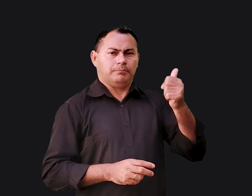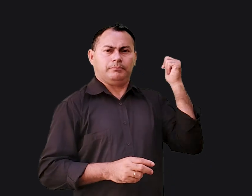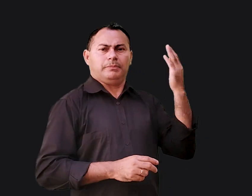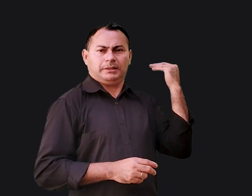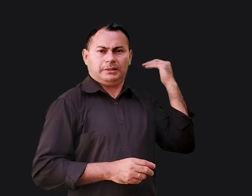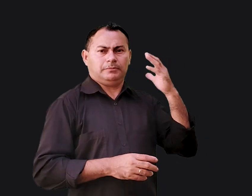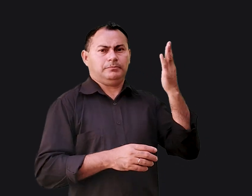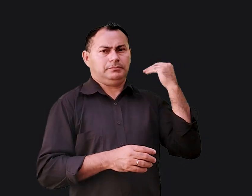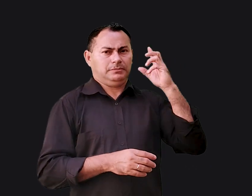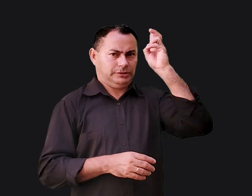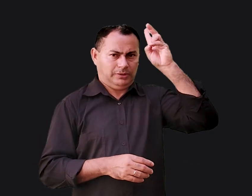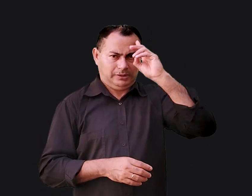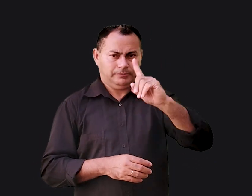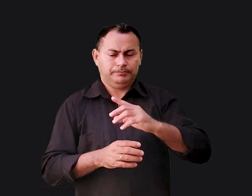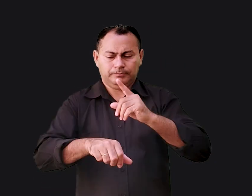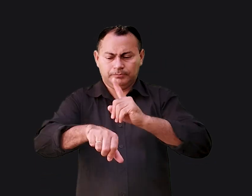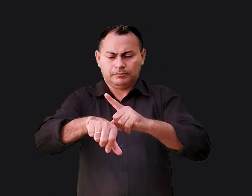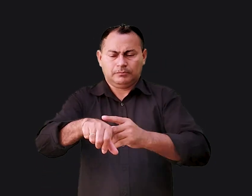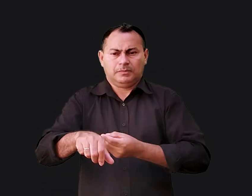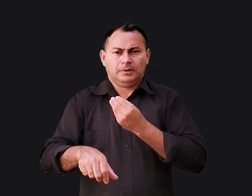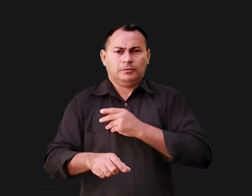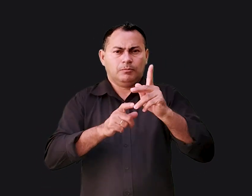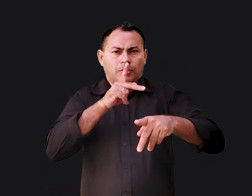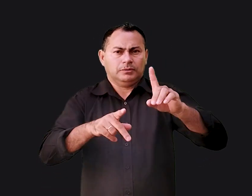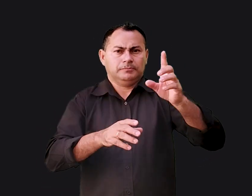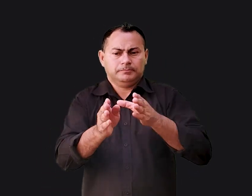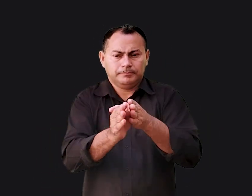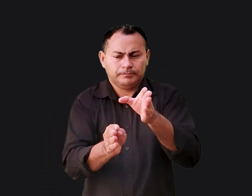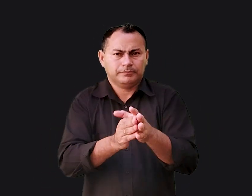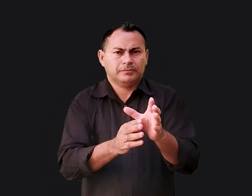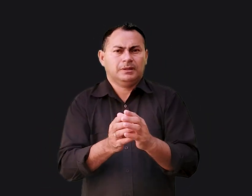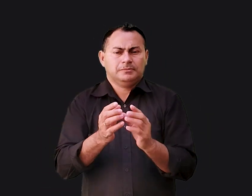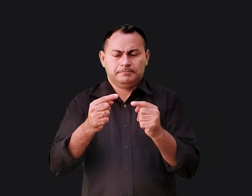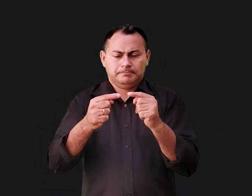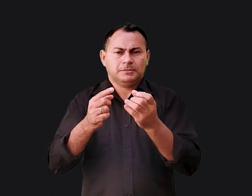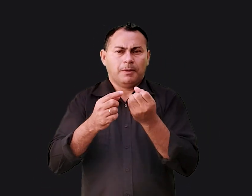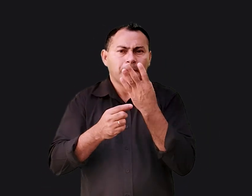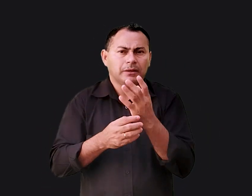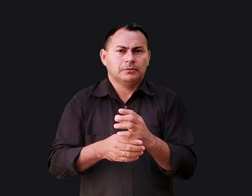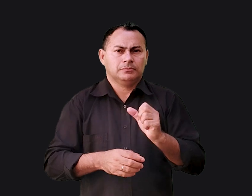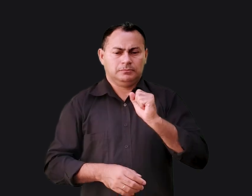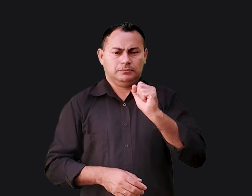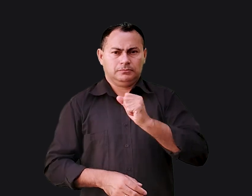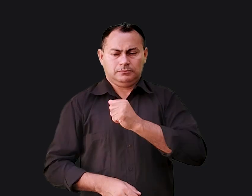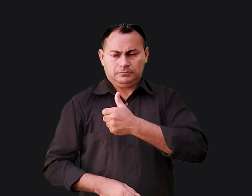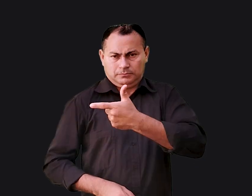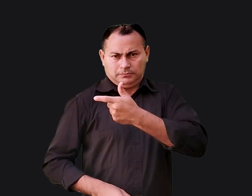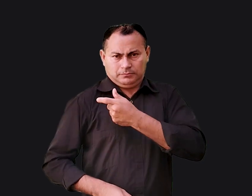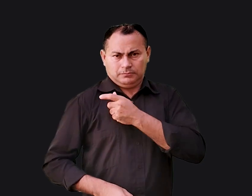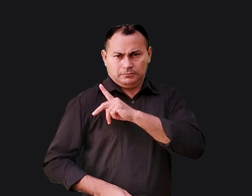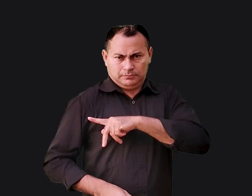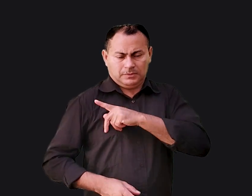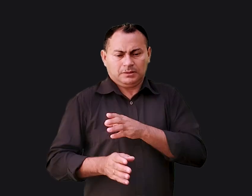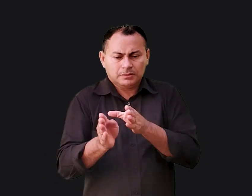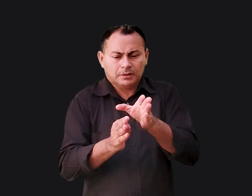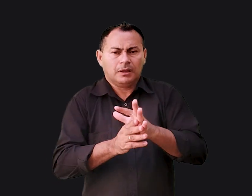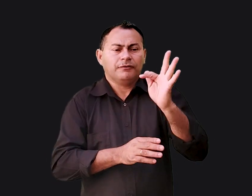trás. Há momentos na vida do povo de Deus que esse conselho cai muito bem. O apóstolo Paulo instruiu os filipenses